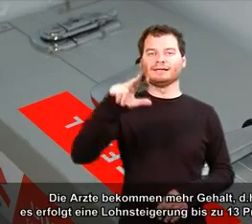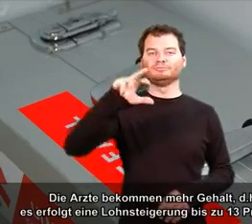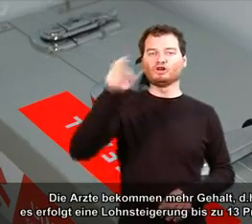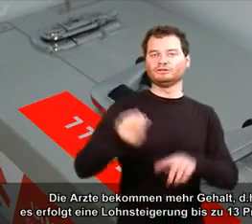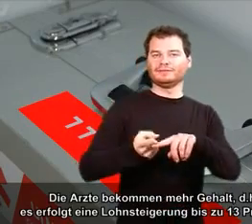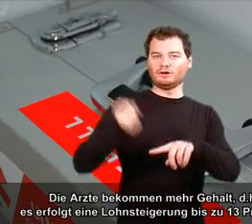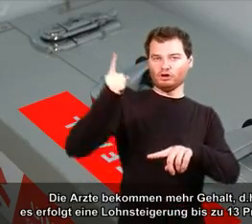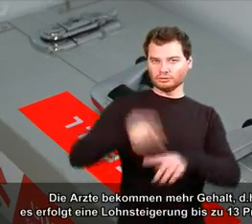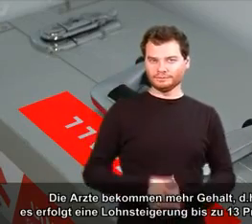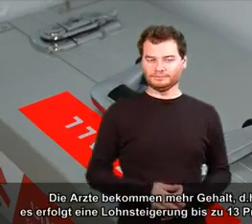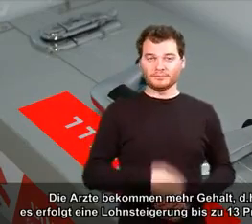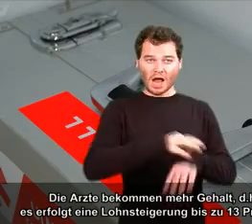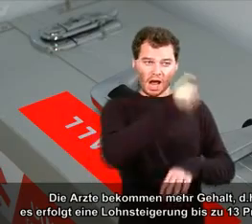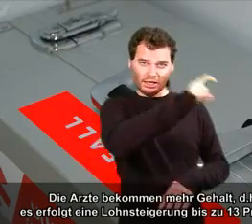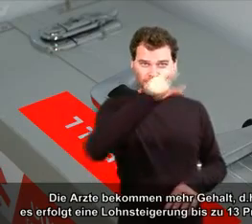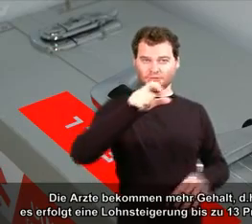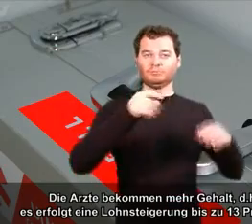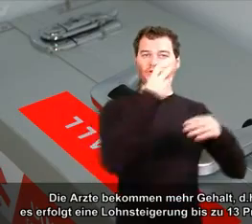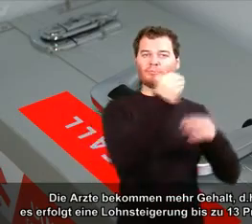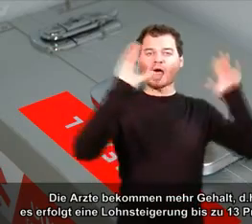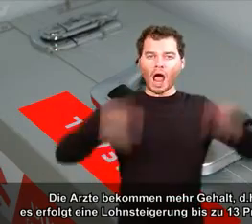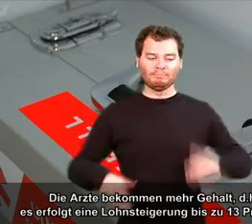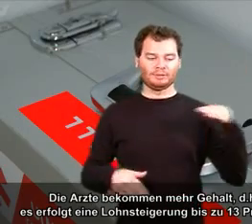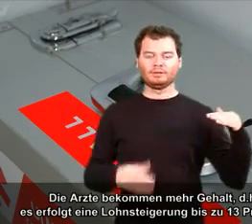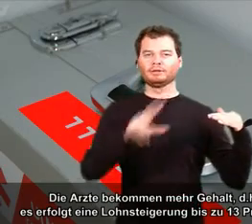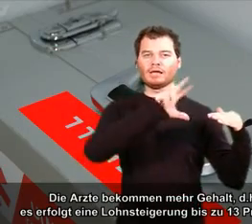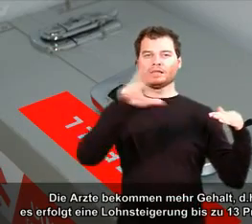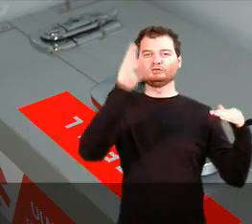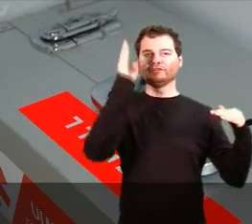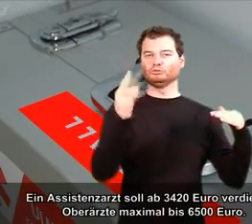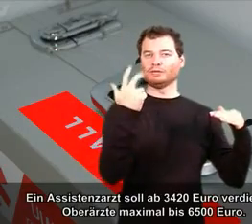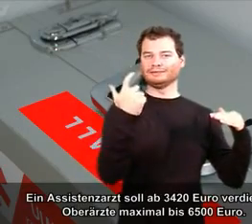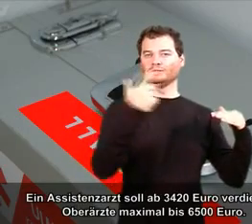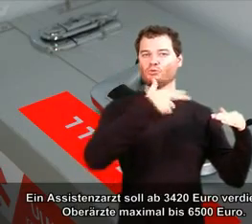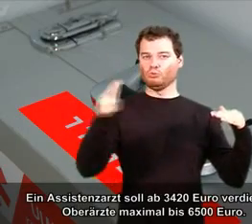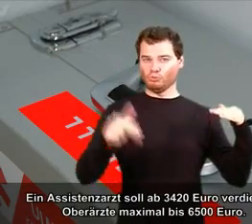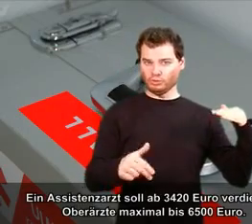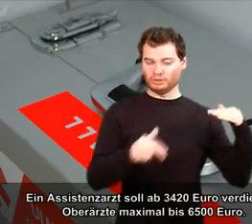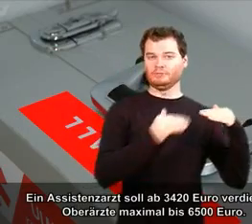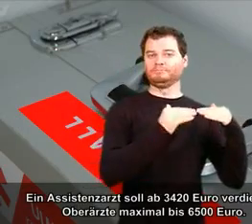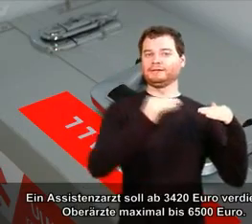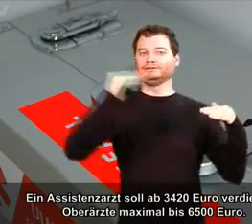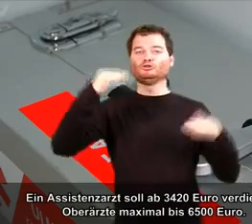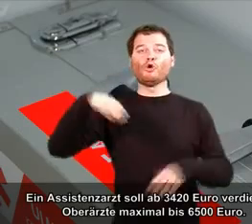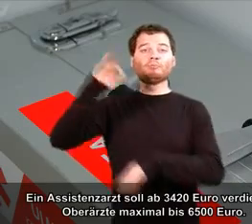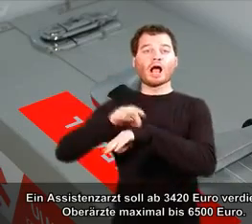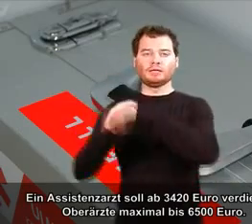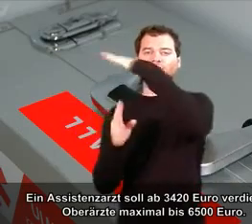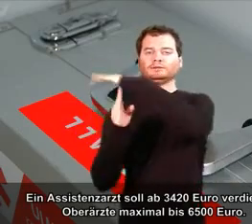Die Ärzte bekommen mehr Gehalt. Das heißt, es erfolgt eine Lohnsteigerung bis zu 13%. Ein Assistenzarzt soll ab